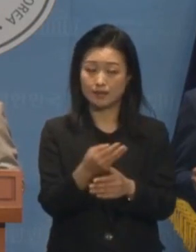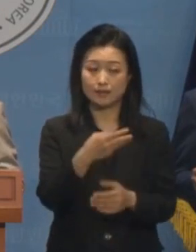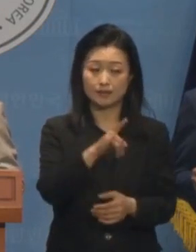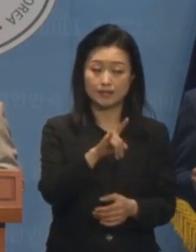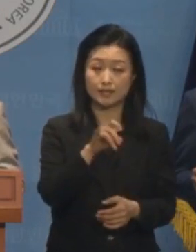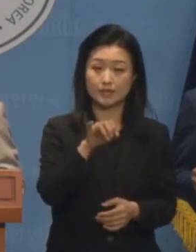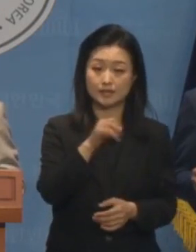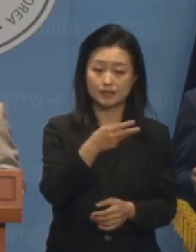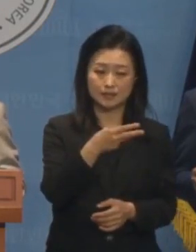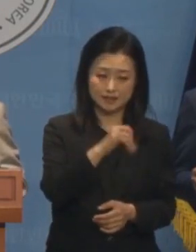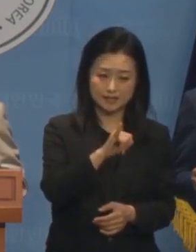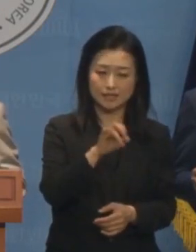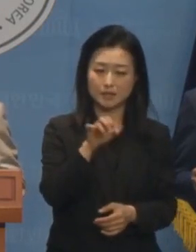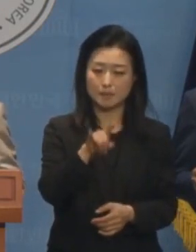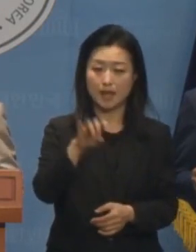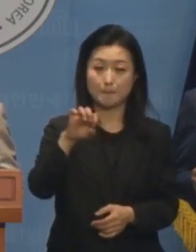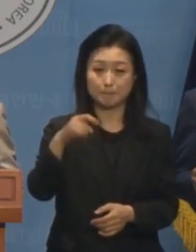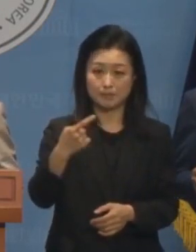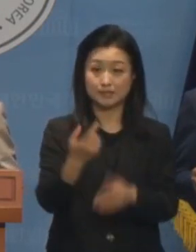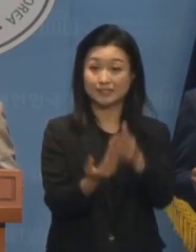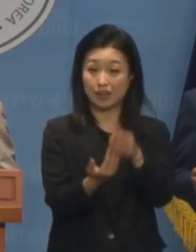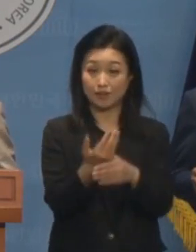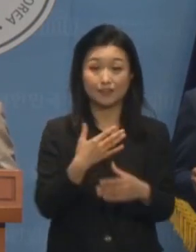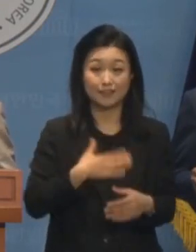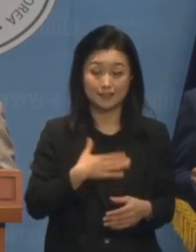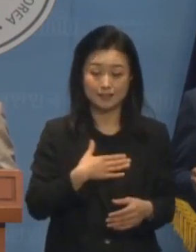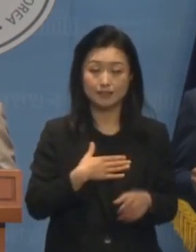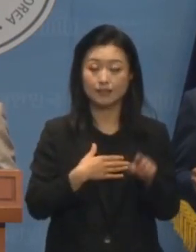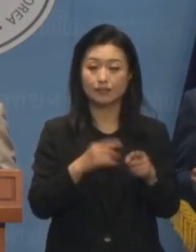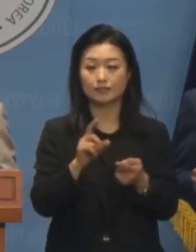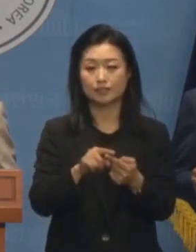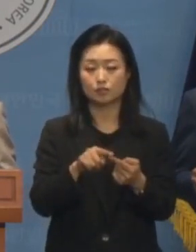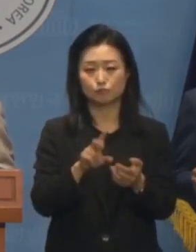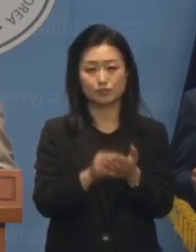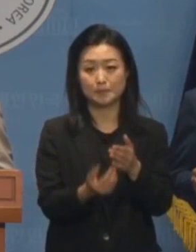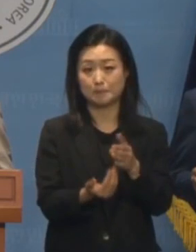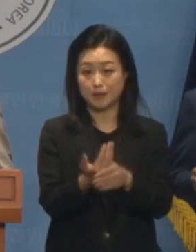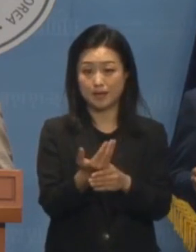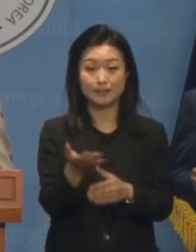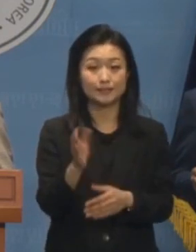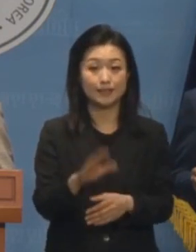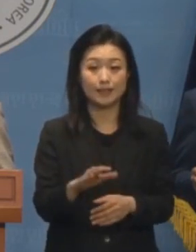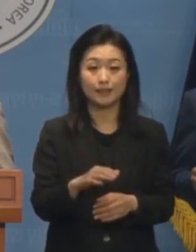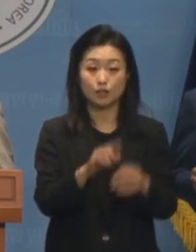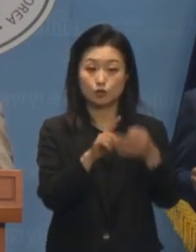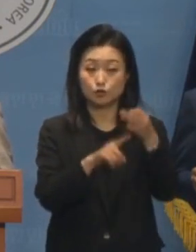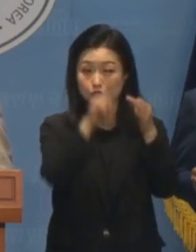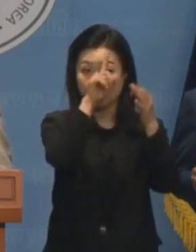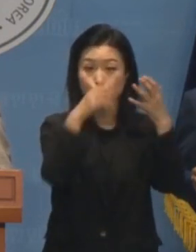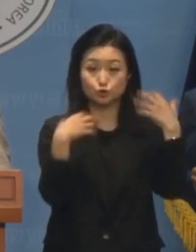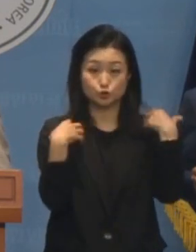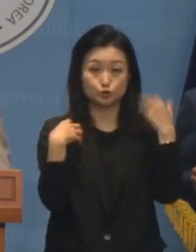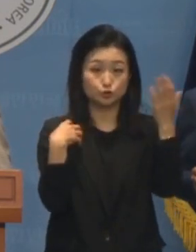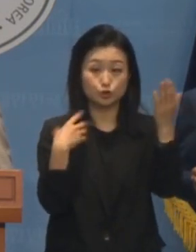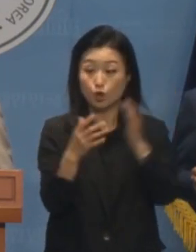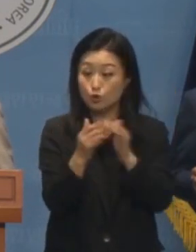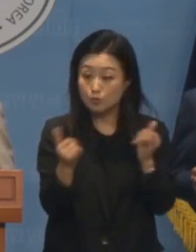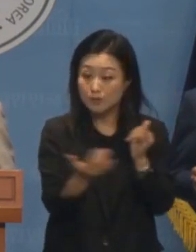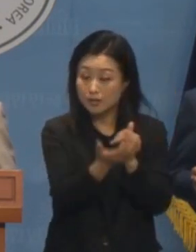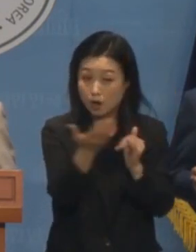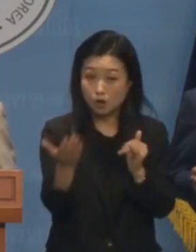티메트 사태는 이런 문제의 심각성을 여실히 보여주었습니다. 그럼에도 불구하고 윤석열 정부는